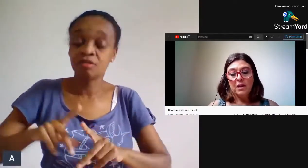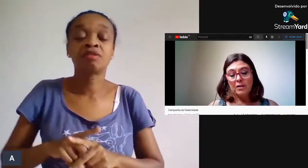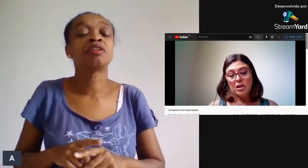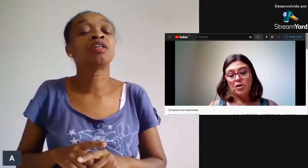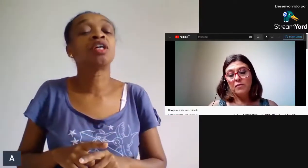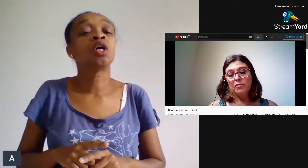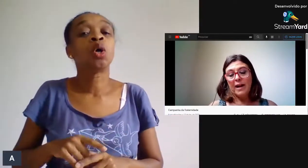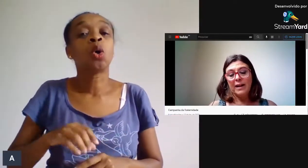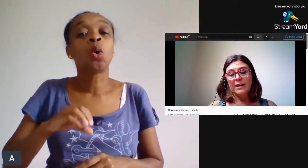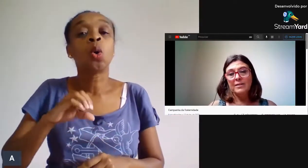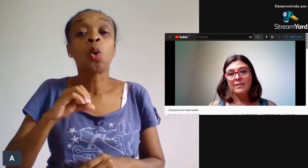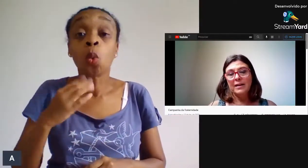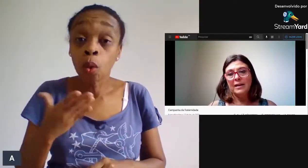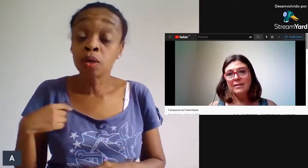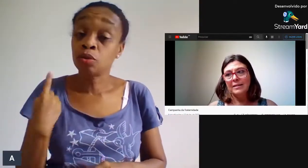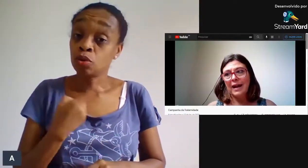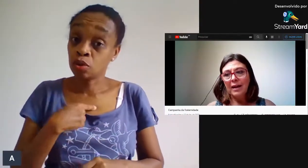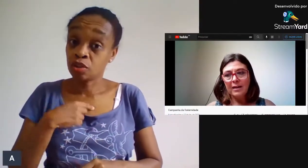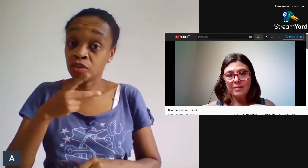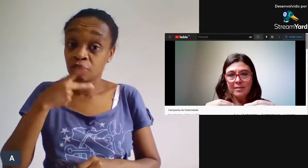ecumenismo, a gente fala